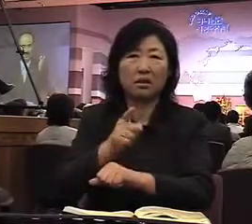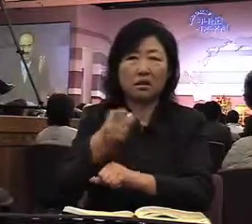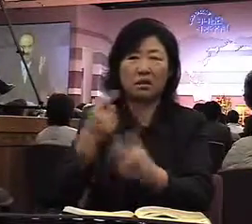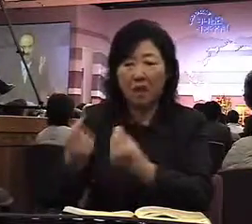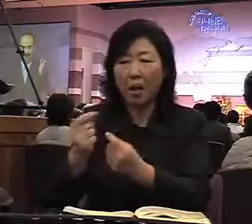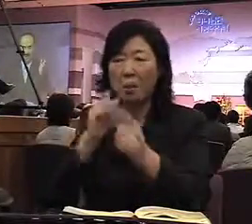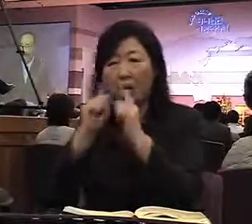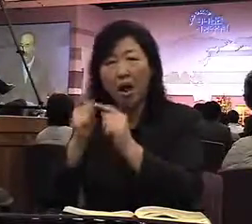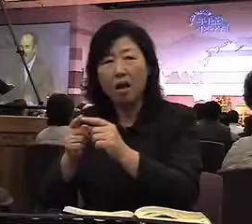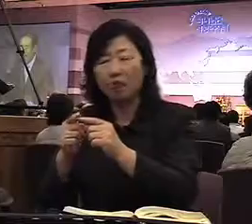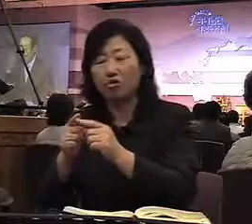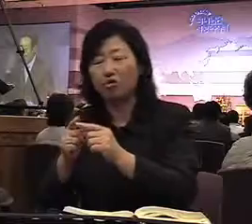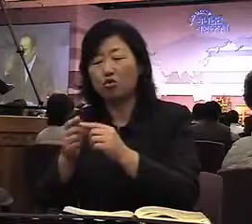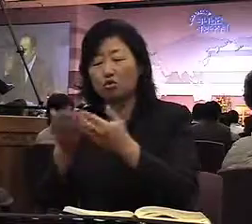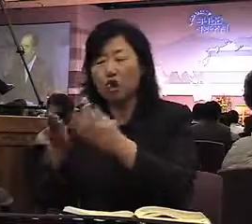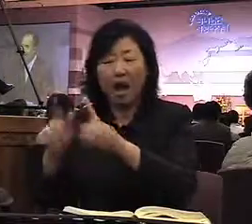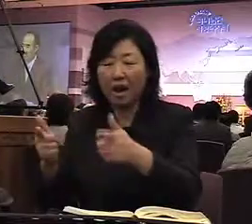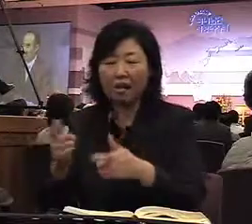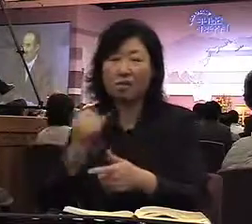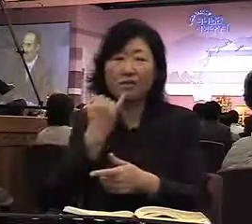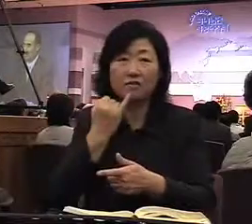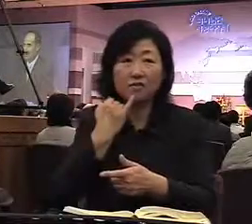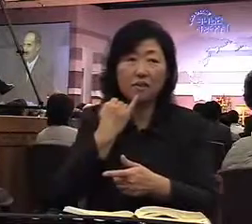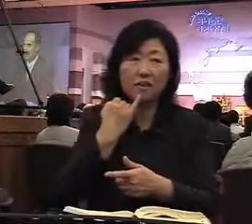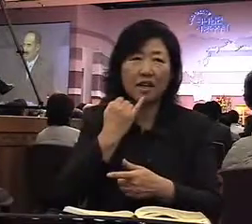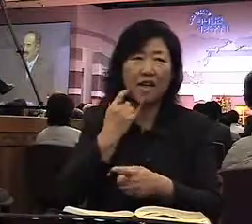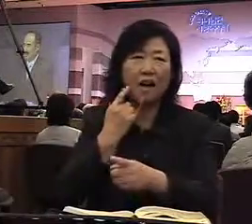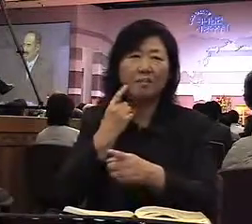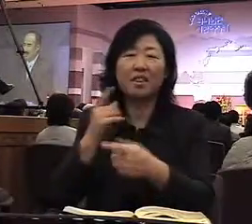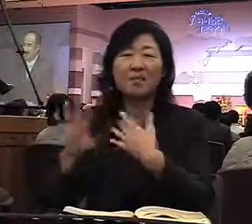거 다 주시는데 왜 기도하느냐고. 하마터면 내가 속을 뻔했어요.